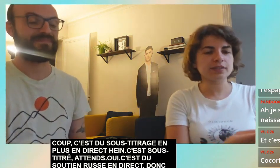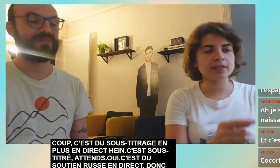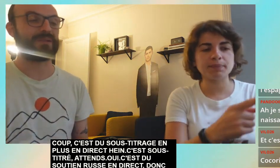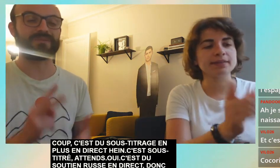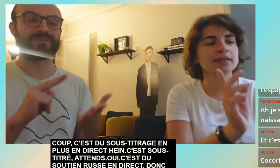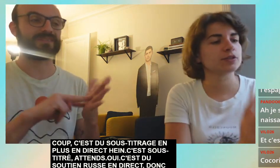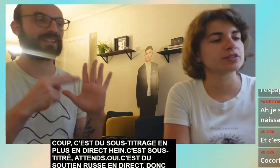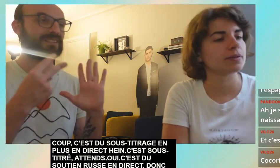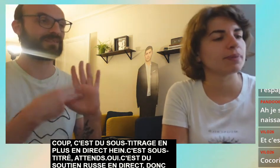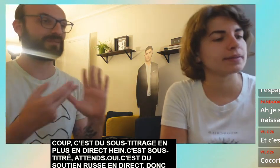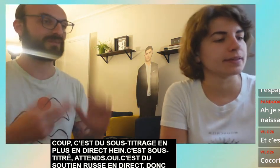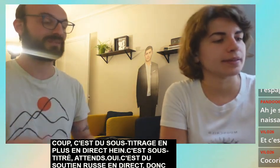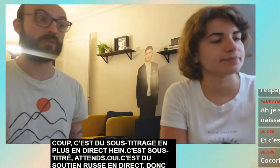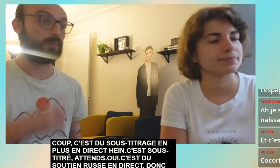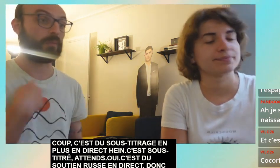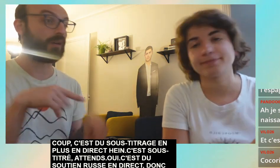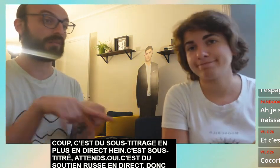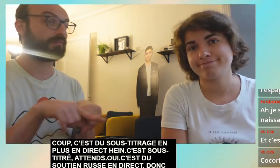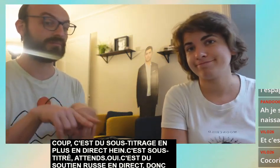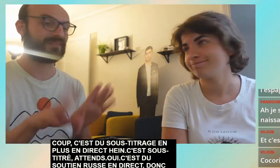J'étais pas née, j'étais pas née. Non, bah pareil.